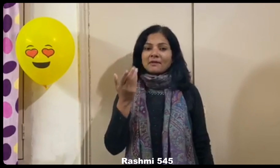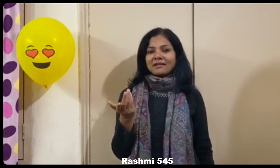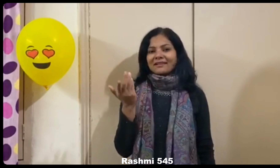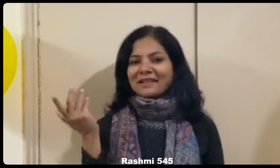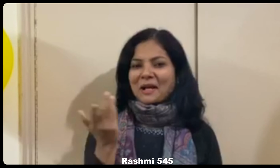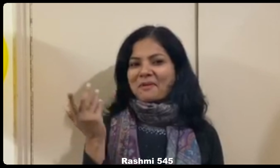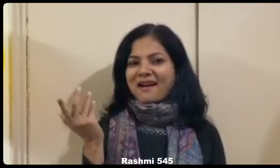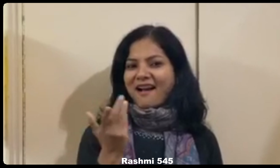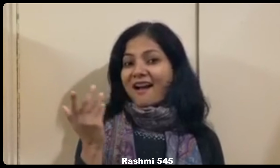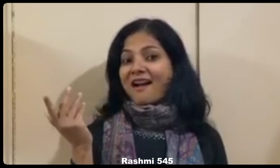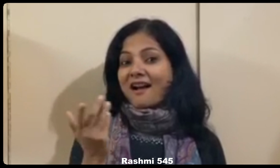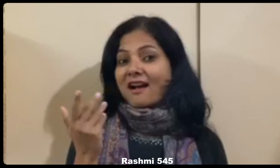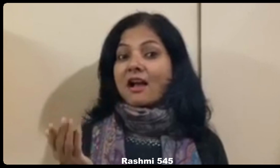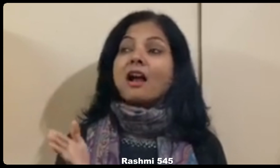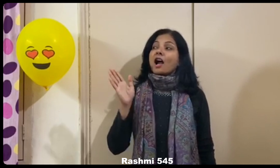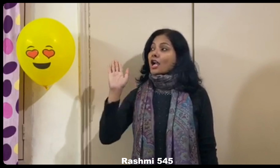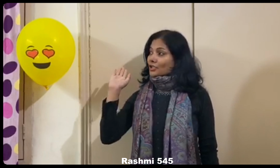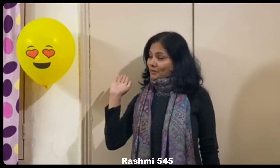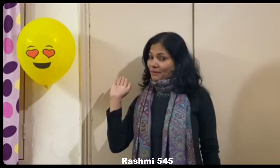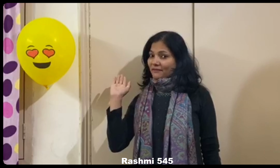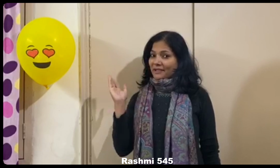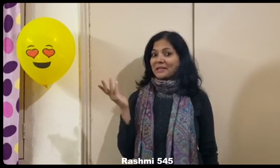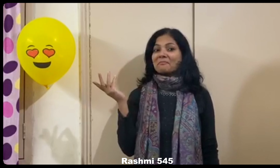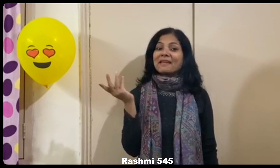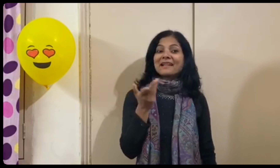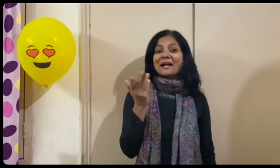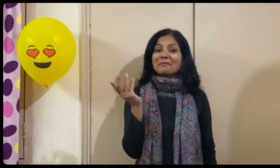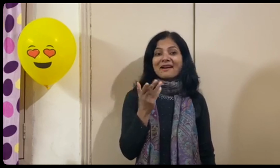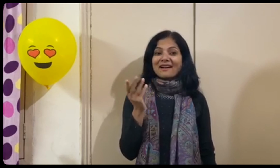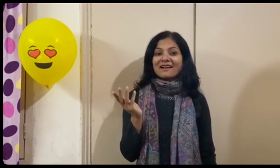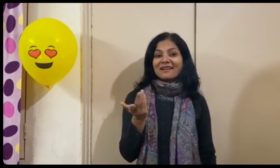बानी, काबा आईजीबीवी में काबा।